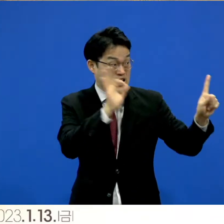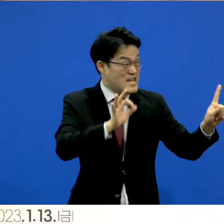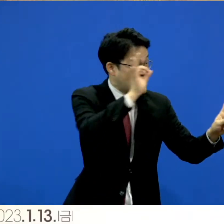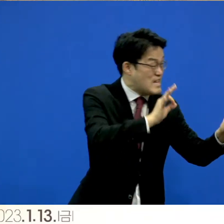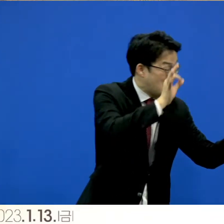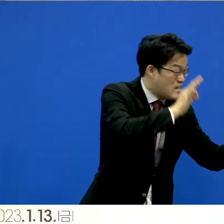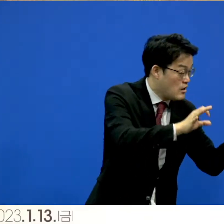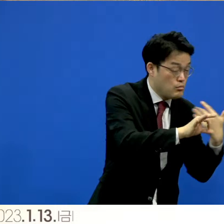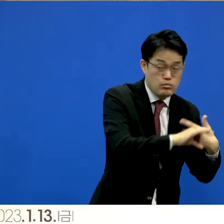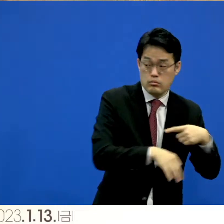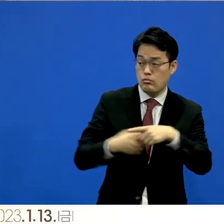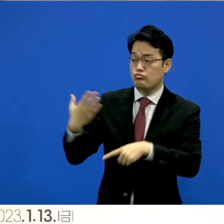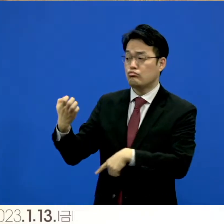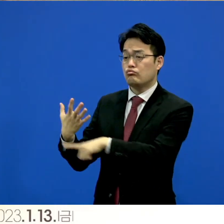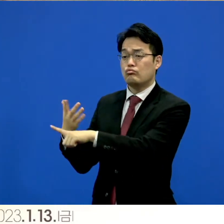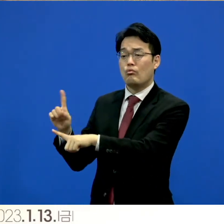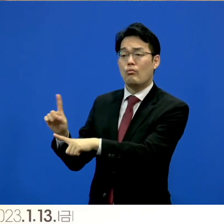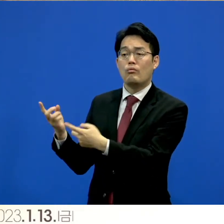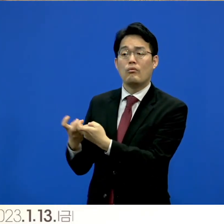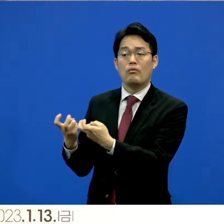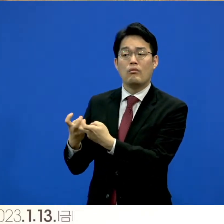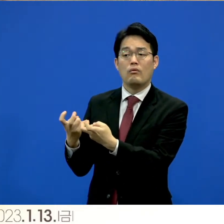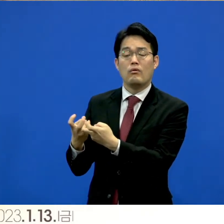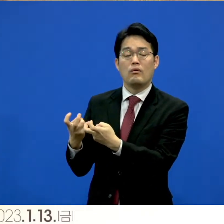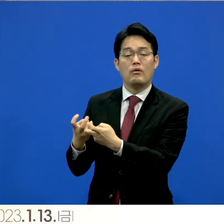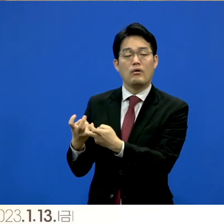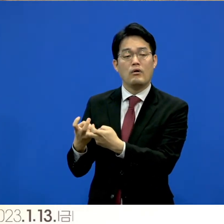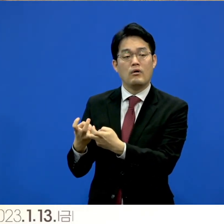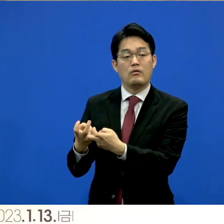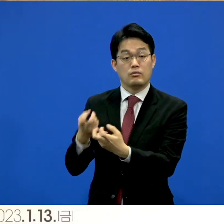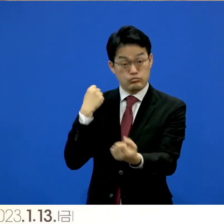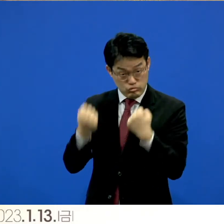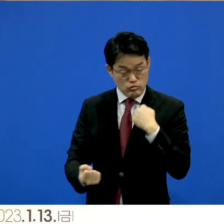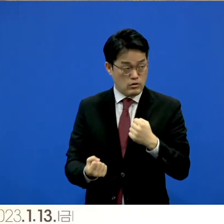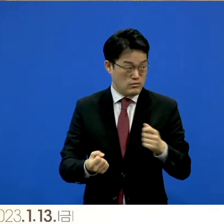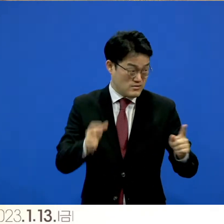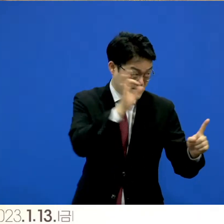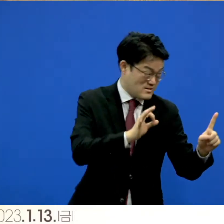그런데 여러분 성경을 보십시오. 온통 낭비입니다.